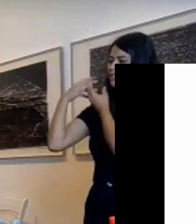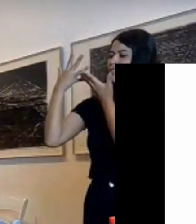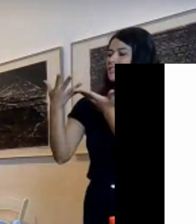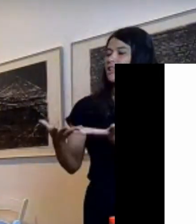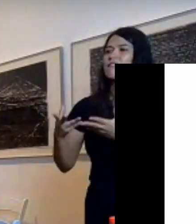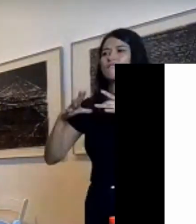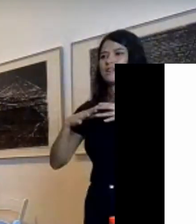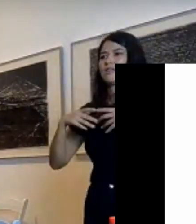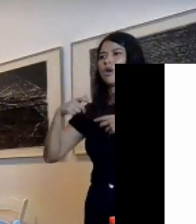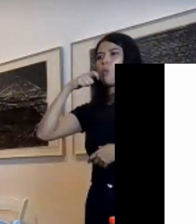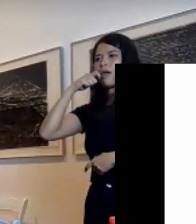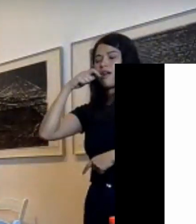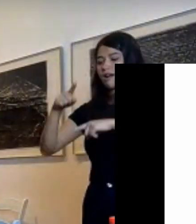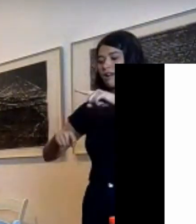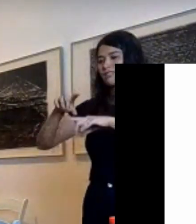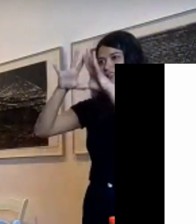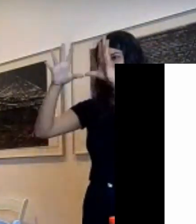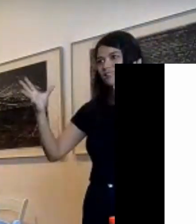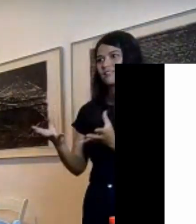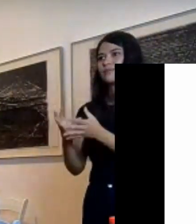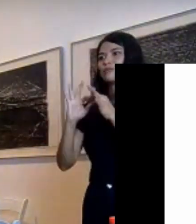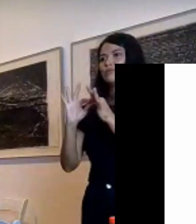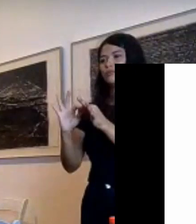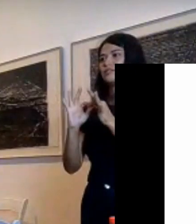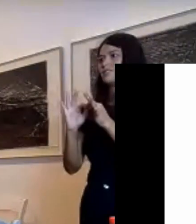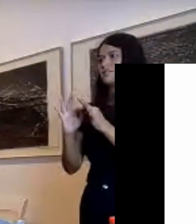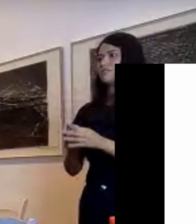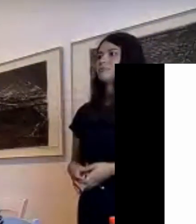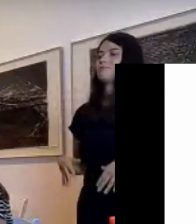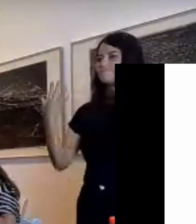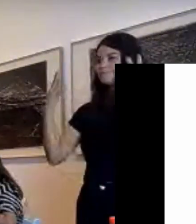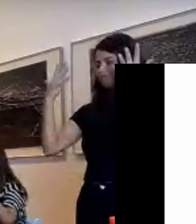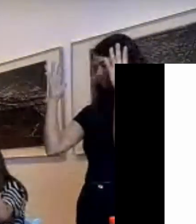humana sobre la tierra. Muchas gracias.